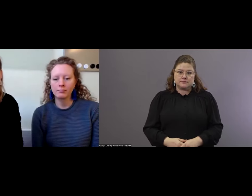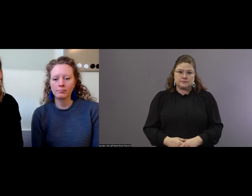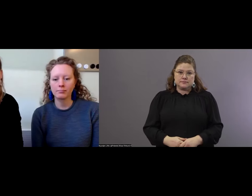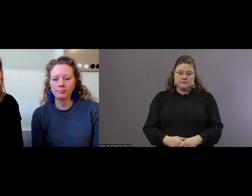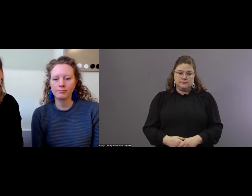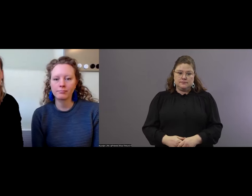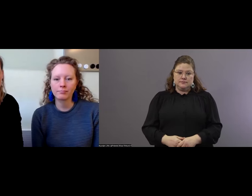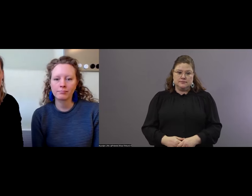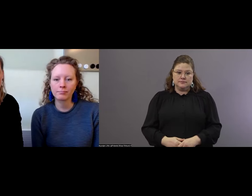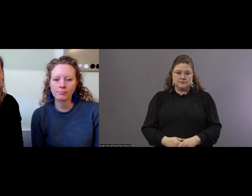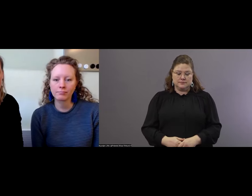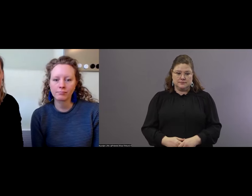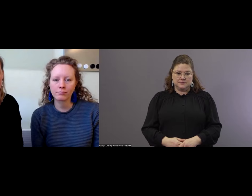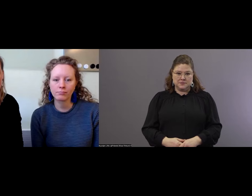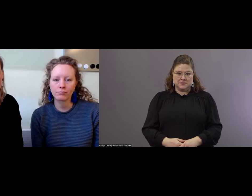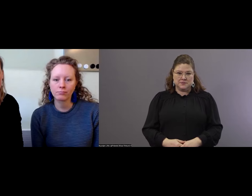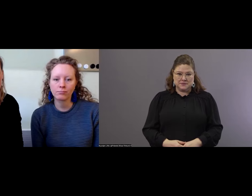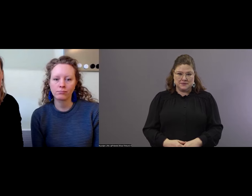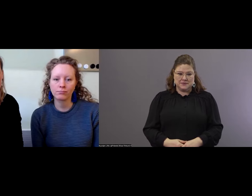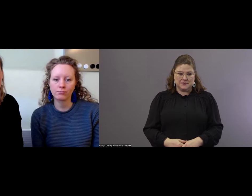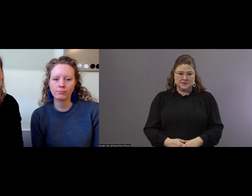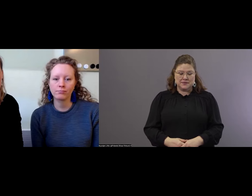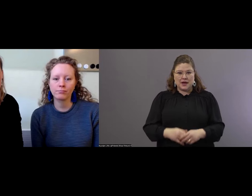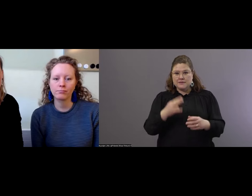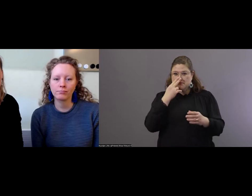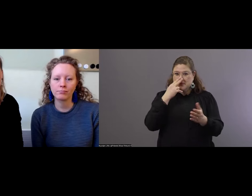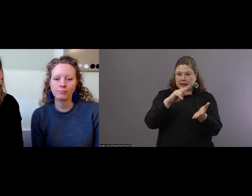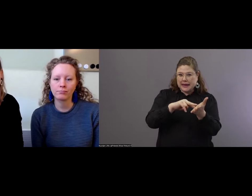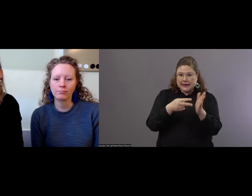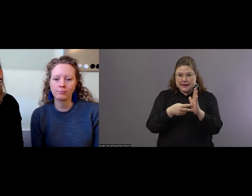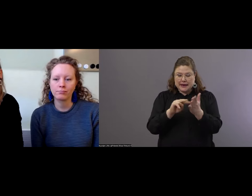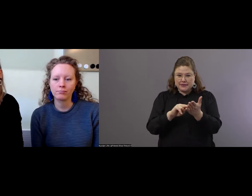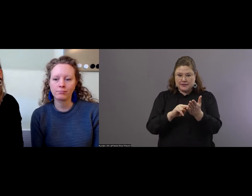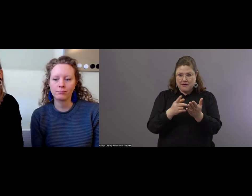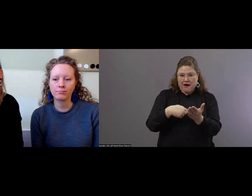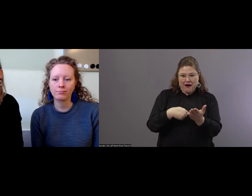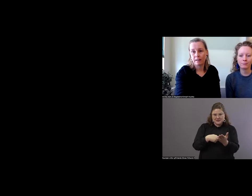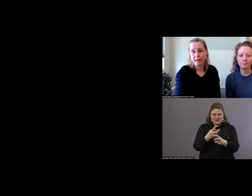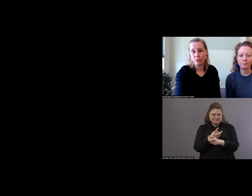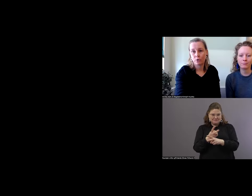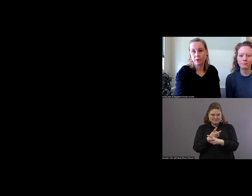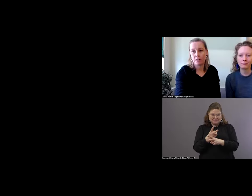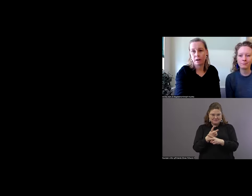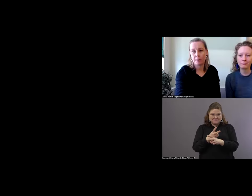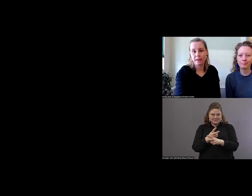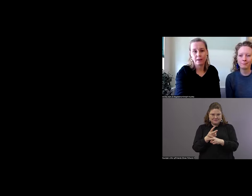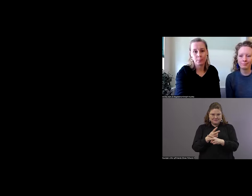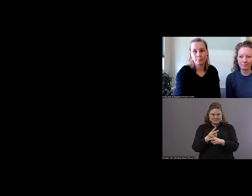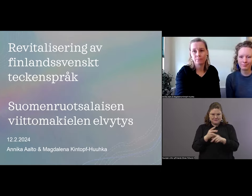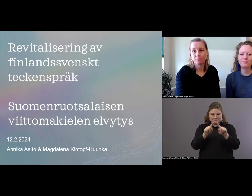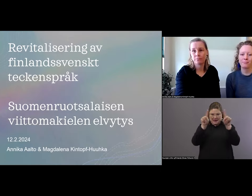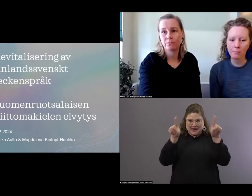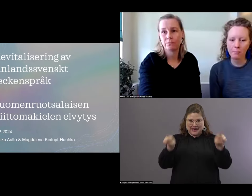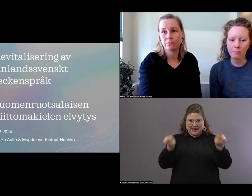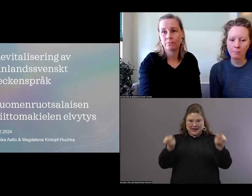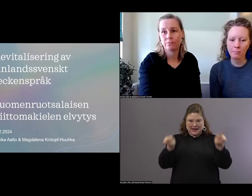Ja sitten otetaan tekniset haasteet seuraavaksi, eli näytön jakaminen.